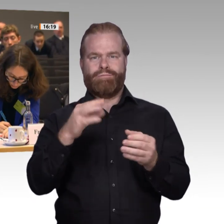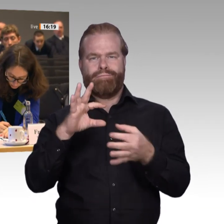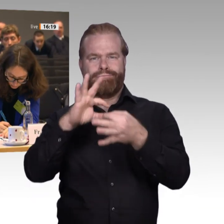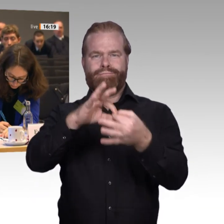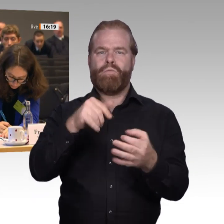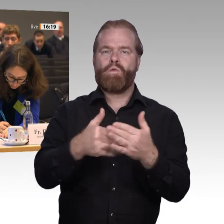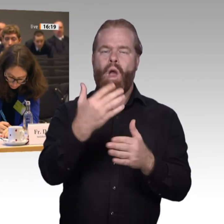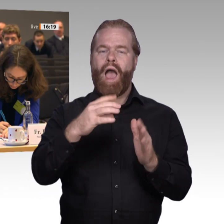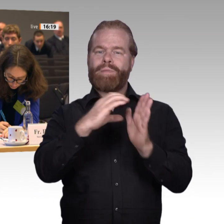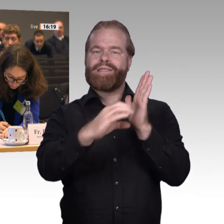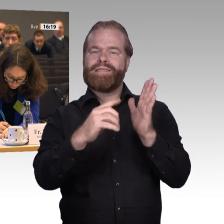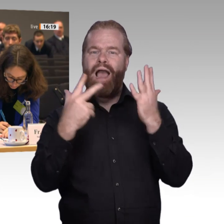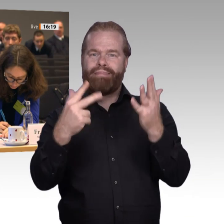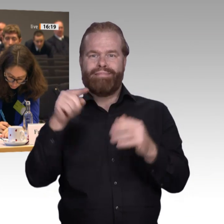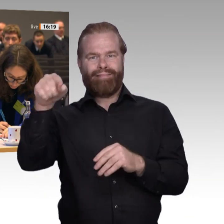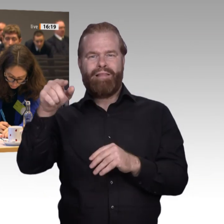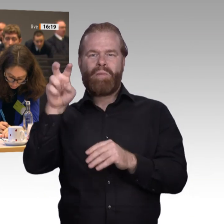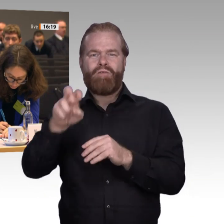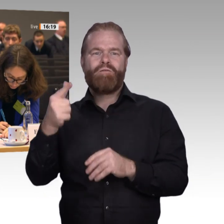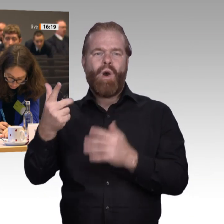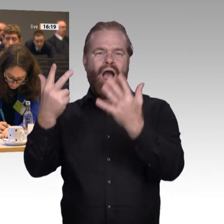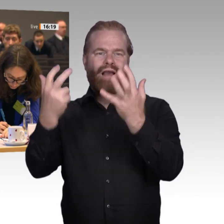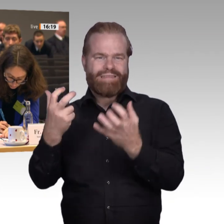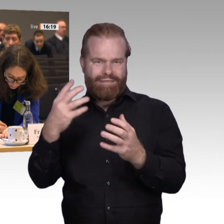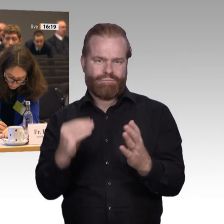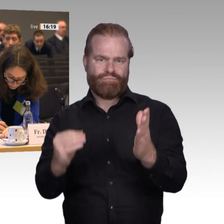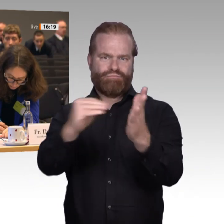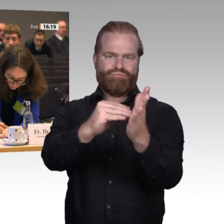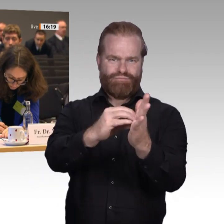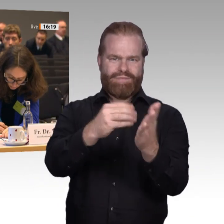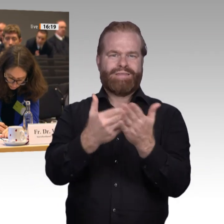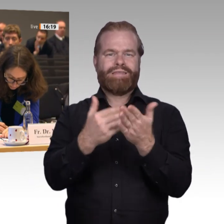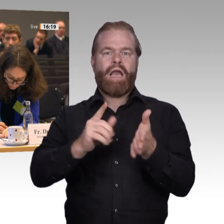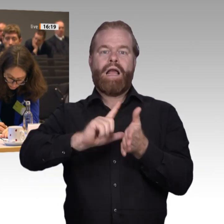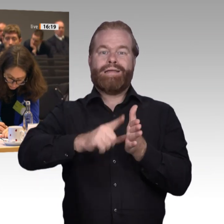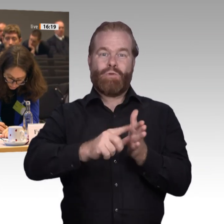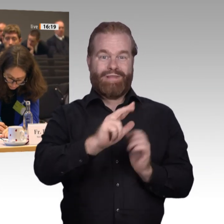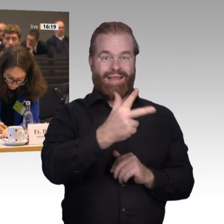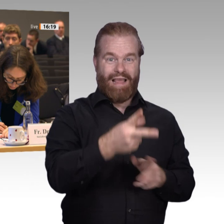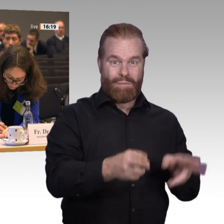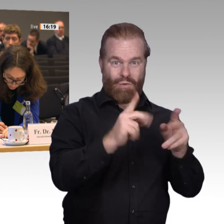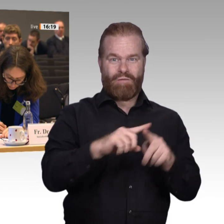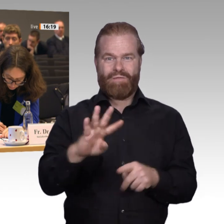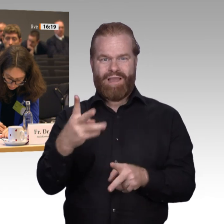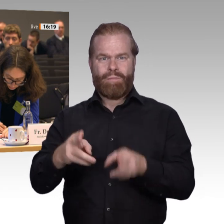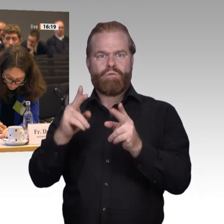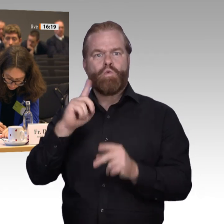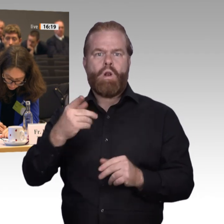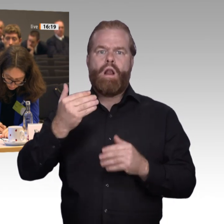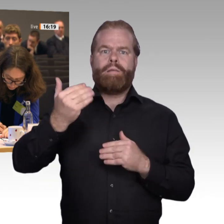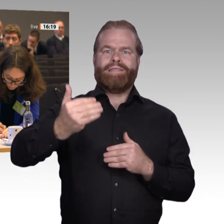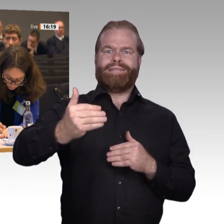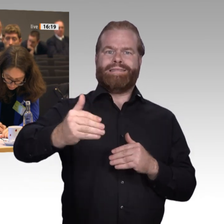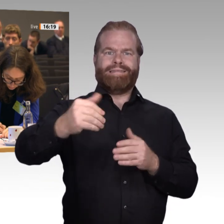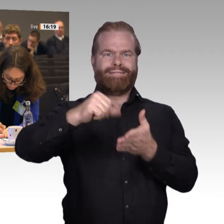ist insbesondere bei Personen, die aus dem Fürsorgebedarf ALG II beispielsweise in die Grundsicherung wechseln, wenn sie in die Rente gehen,